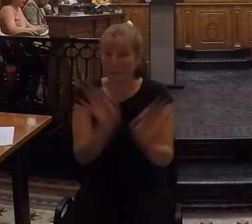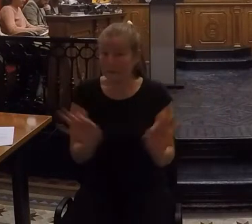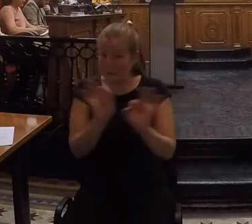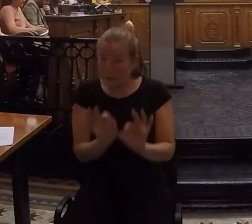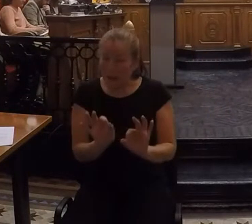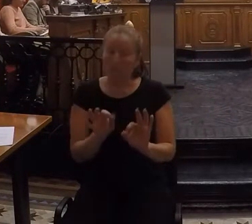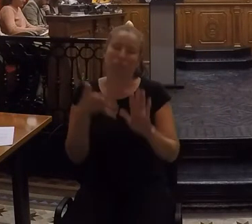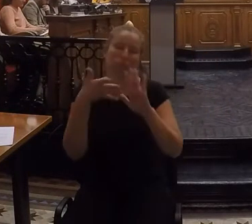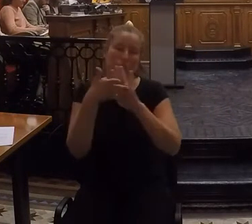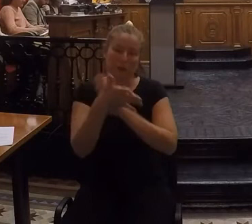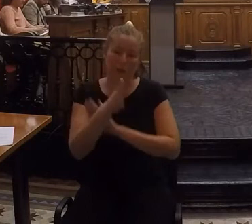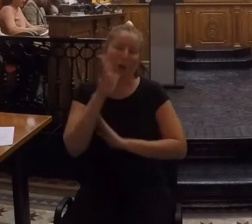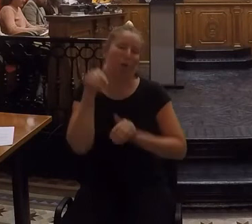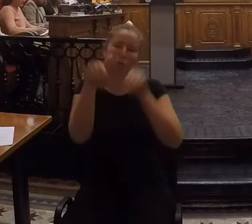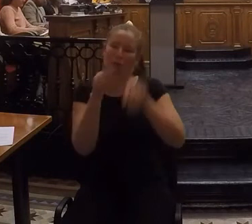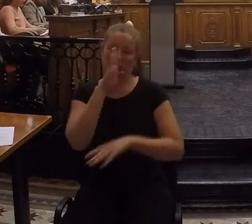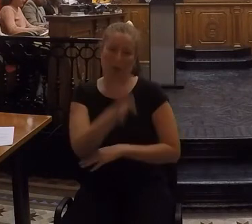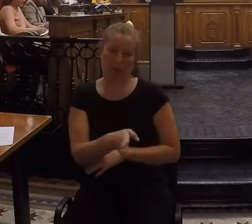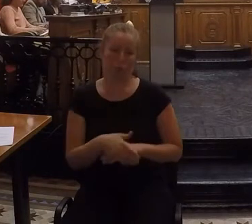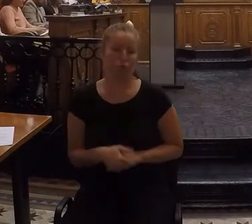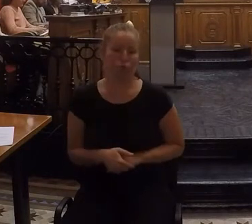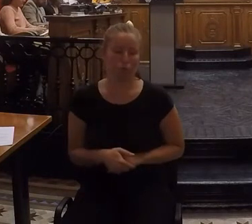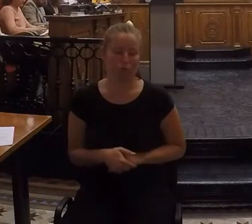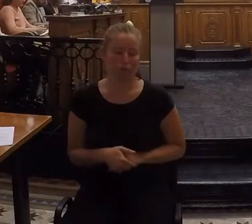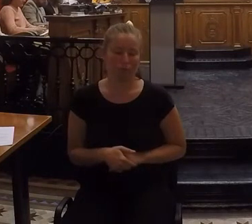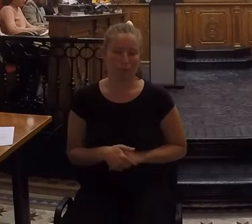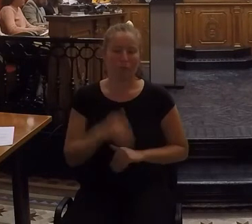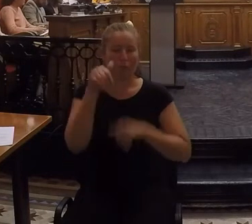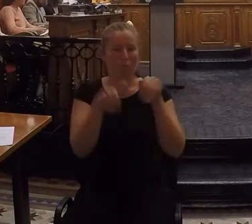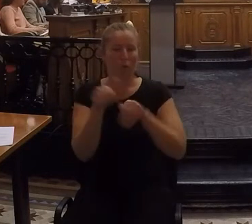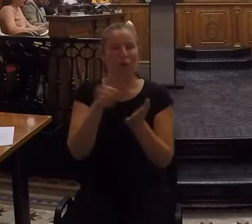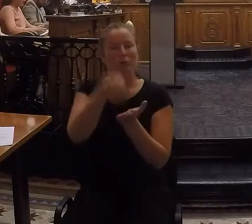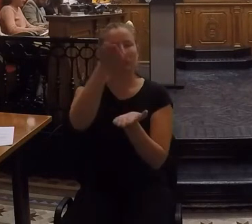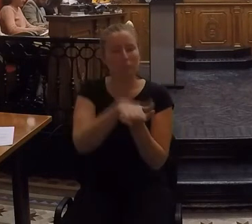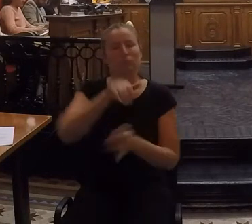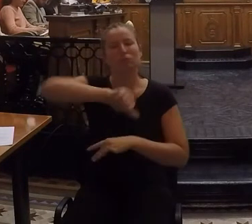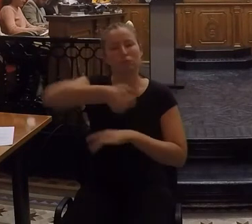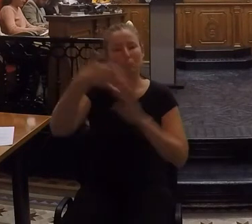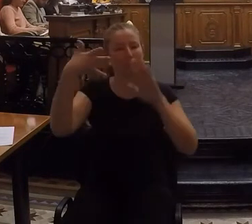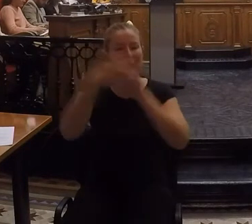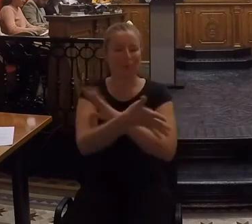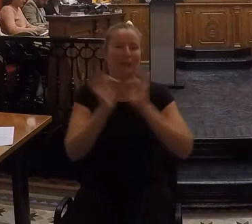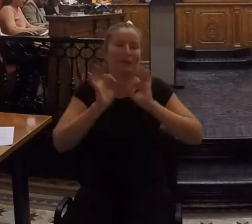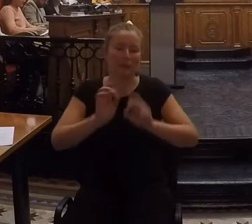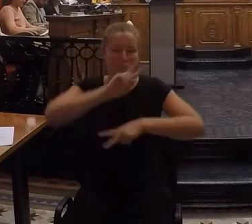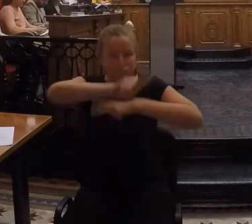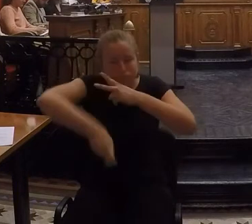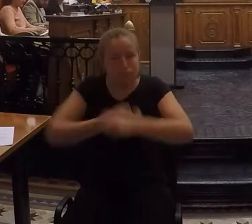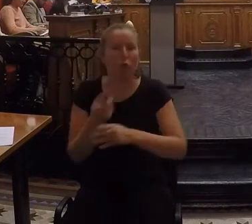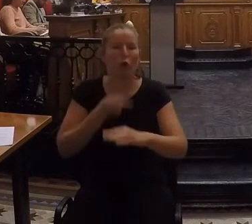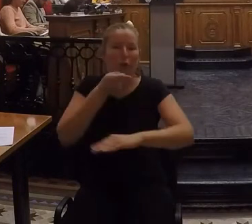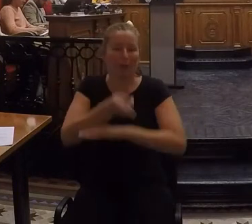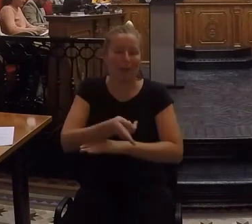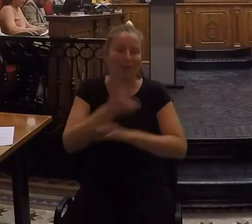procederíamos a su votación. A la votación del expediente de aprobación definitiva de la modificación de la ordenanza